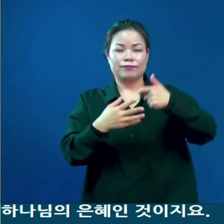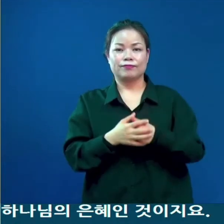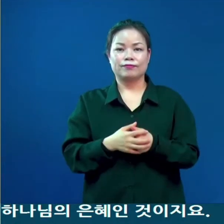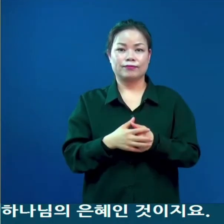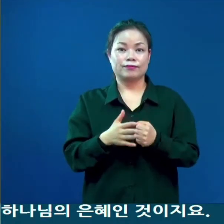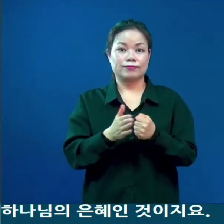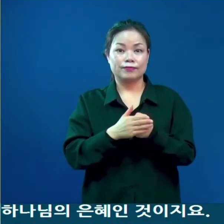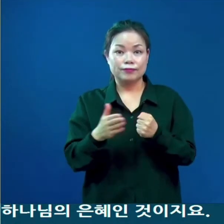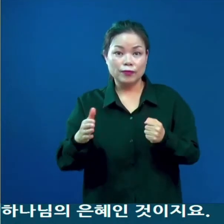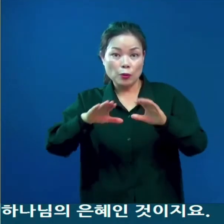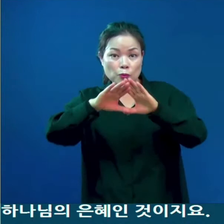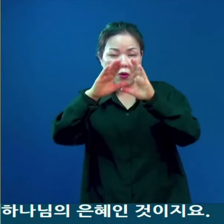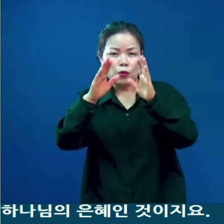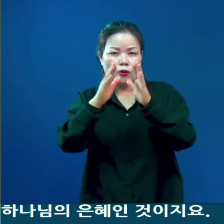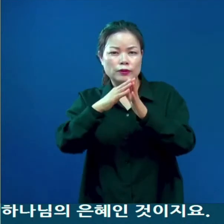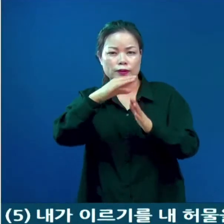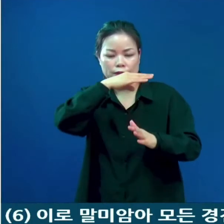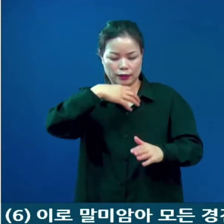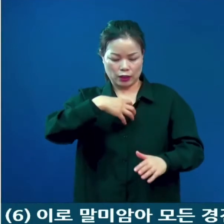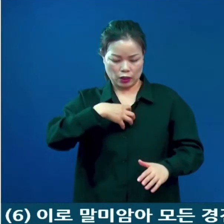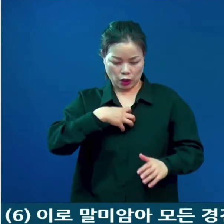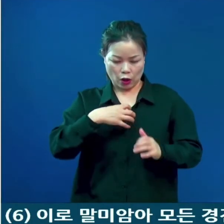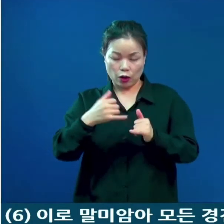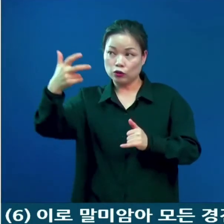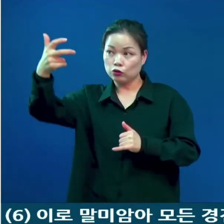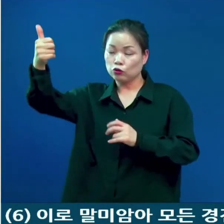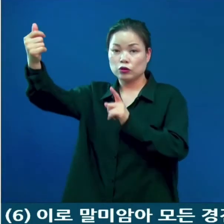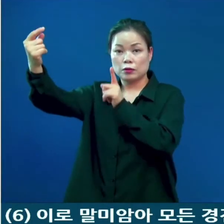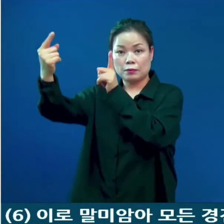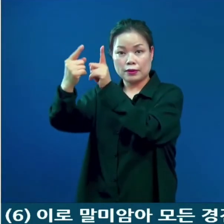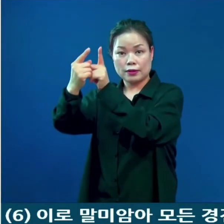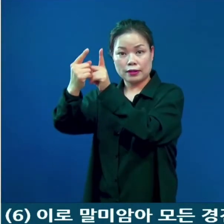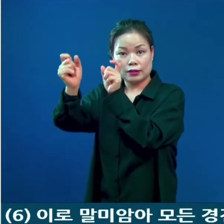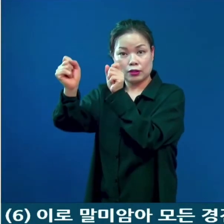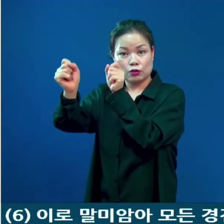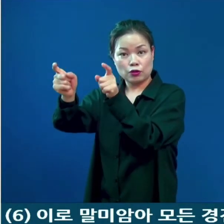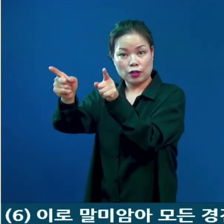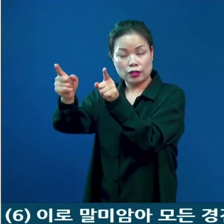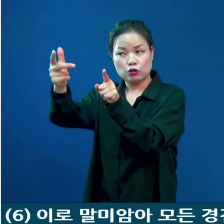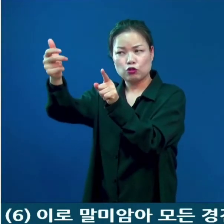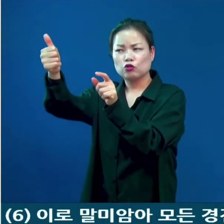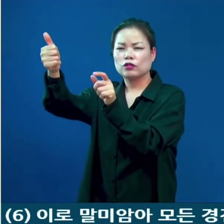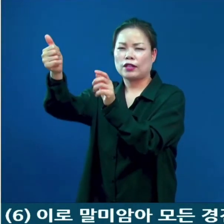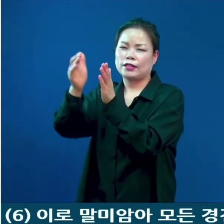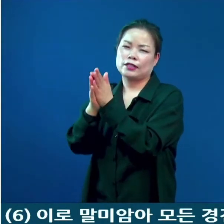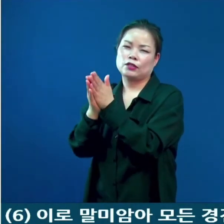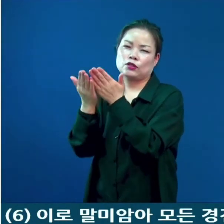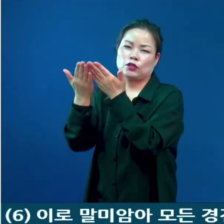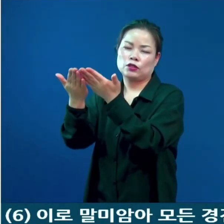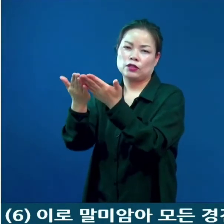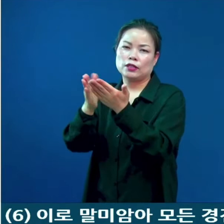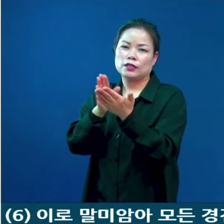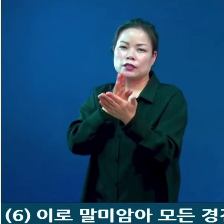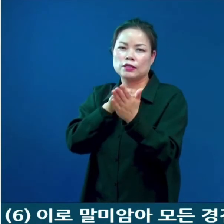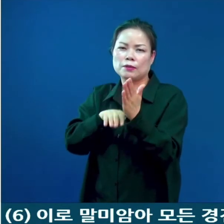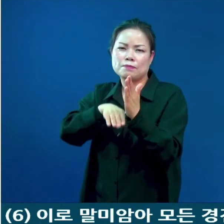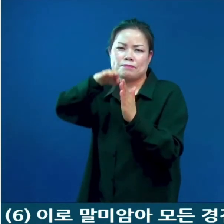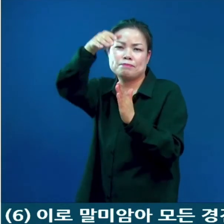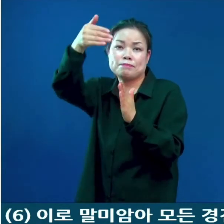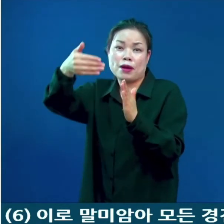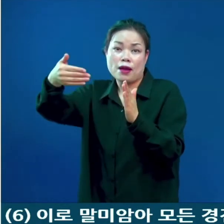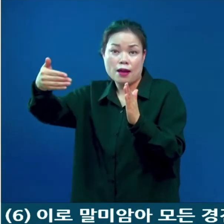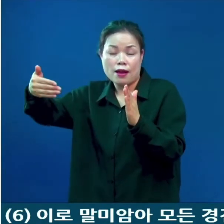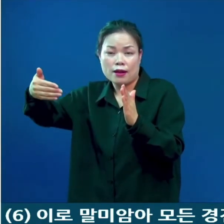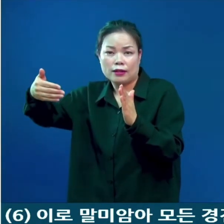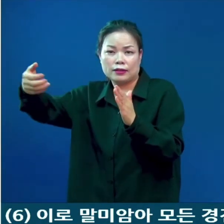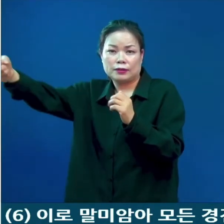이로 말미암아 모든 경건한 자는 주를 만날 기회를 얻어서 주께 기도할지라 진실로 홍수가 범람할지라도